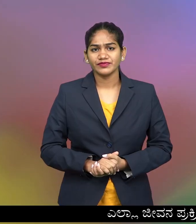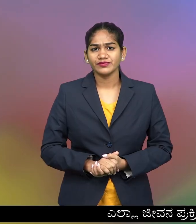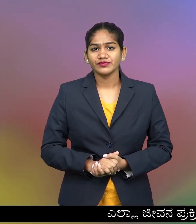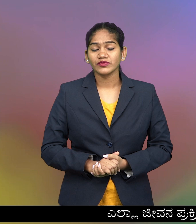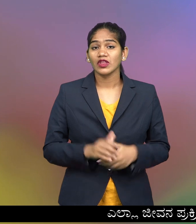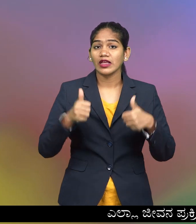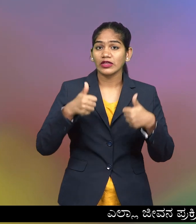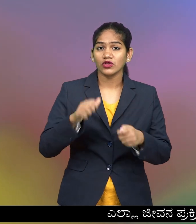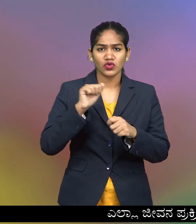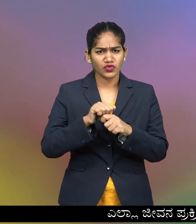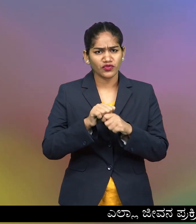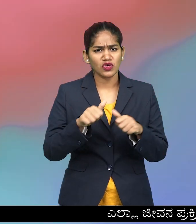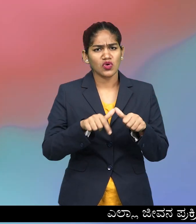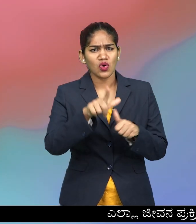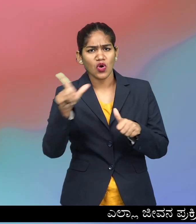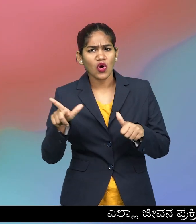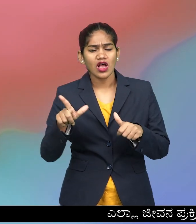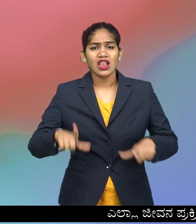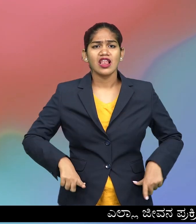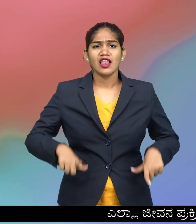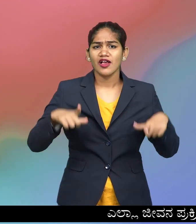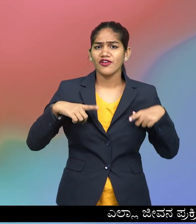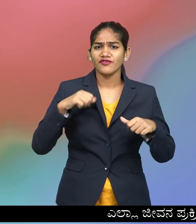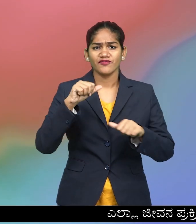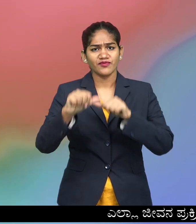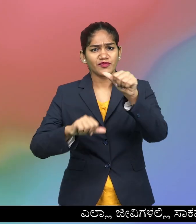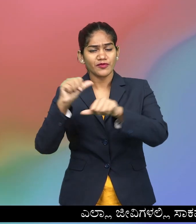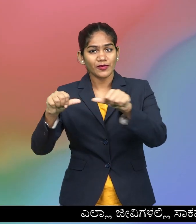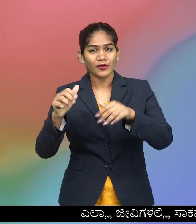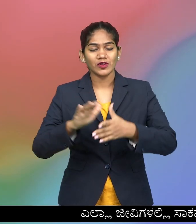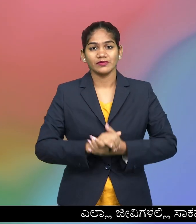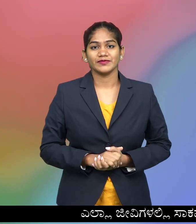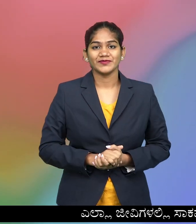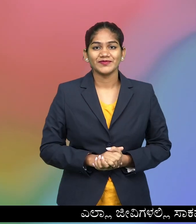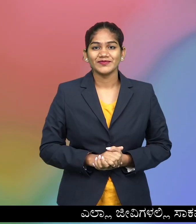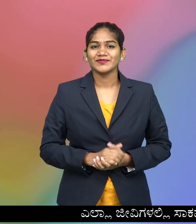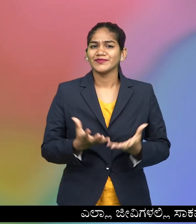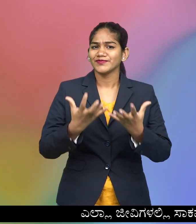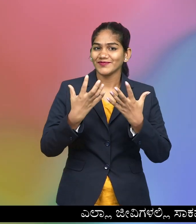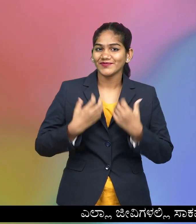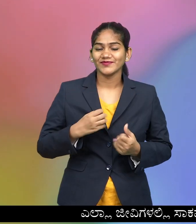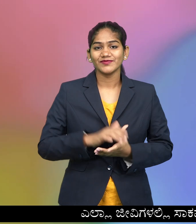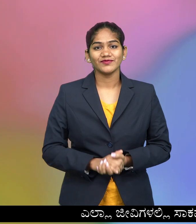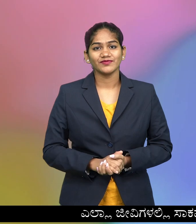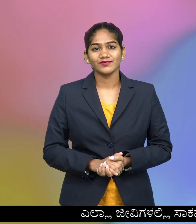ಎಲ್ಲ ಜೀವನ ಪ್ರಕ್ರಿಯೆಗಳ ಸರಿಯಾದ ಕಾರ್ಯನಿರ್ವಹಣೆಗೆ ಎಲ್ಲ ಜೀವಿಗಳಲ್ಲಿ ಸಾಕಷ್ಟು ಪ್ರಮಾಣದ ಆಹಾರ